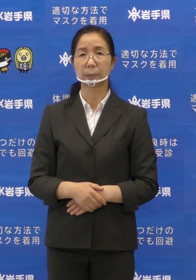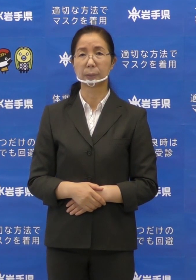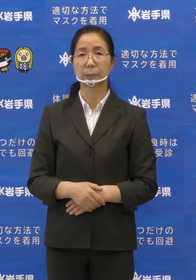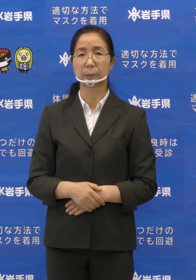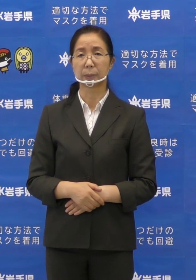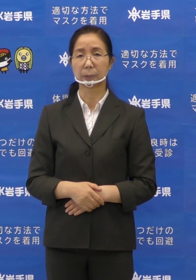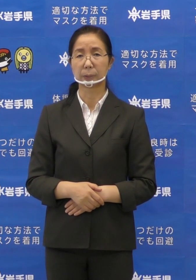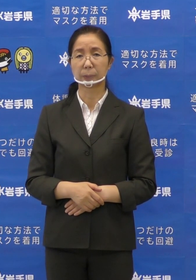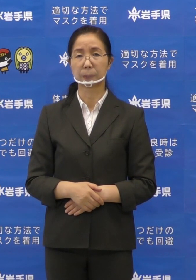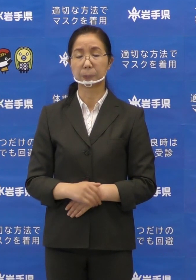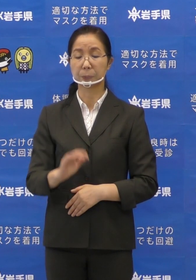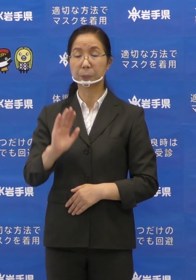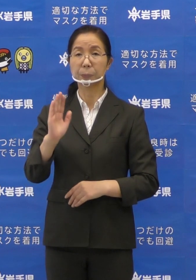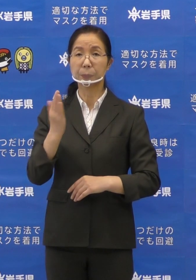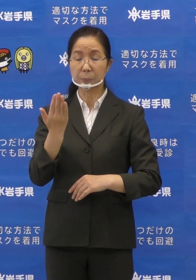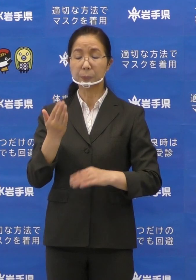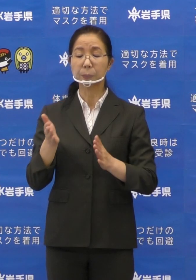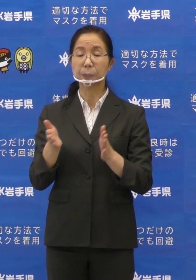行政、